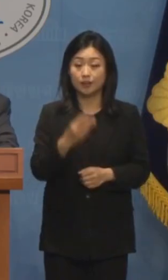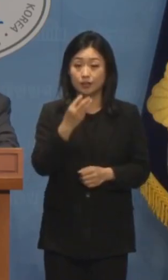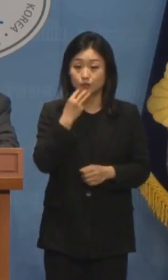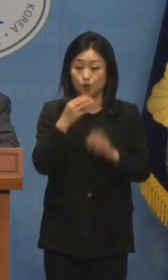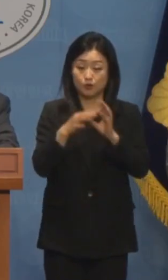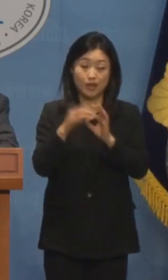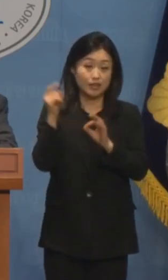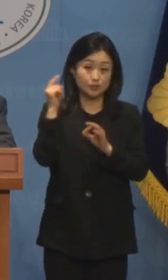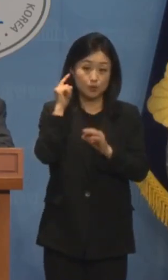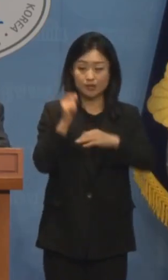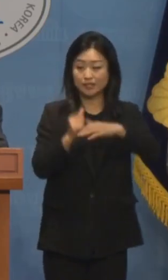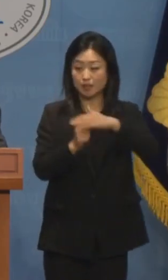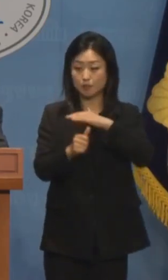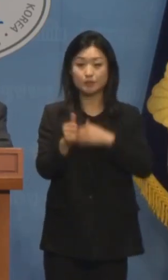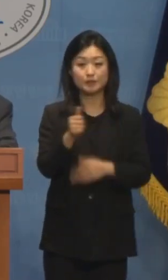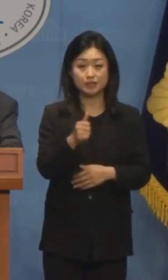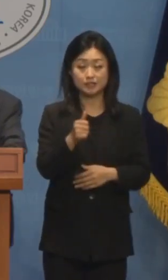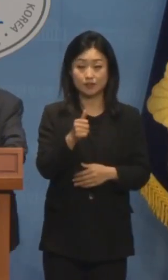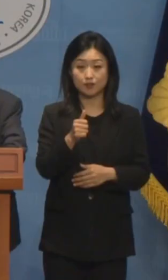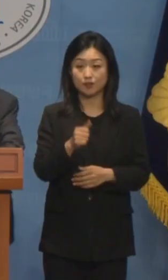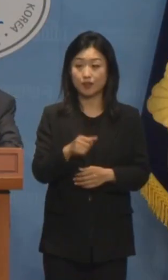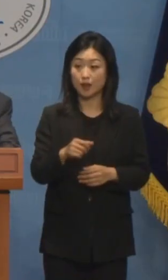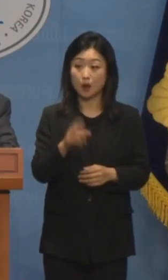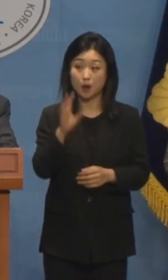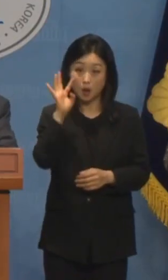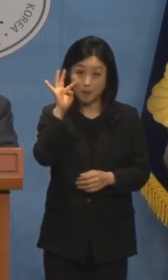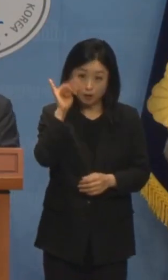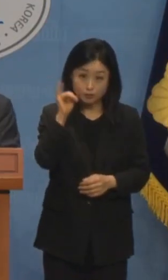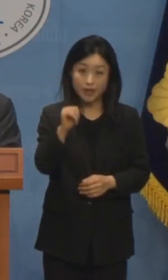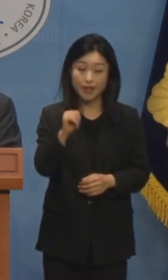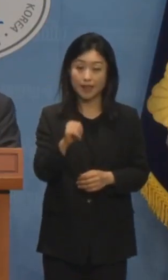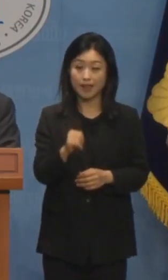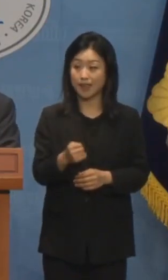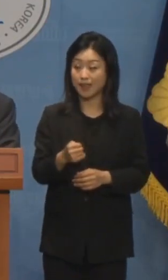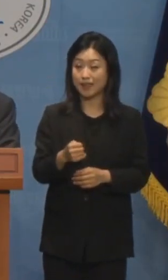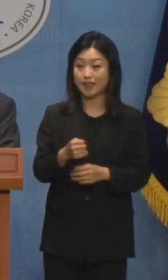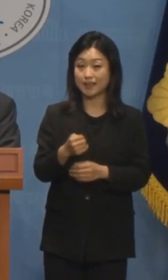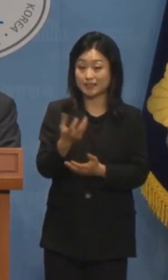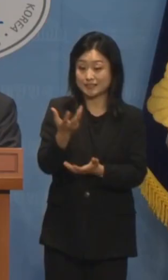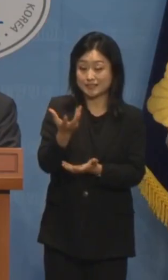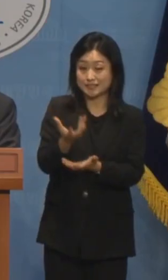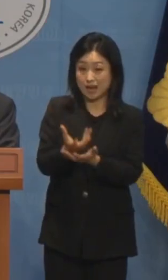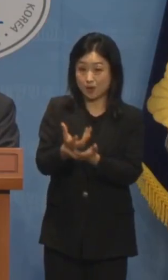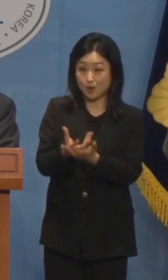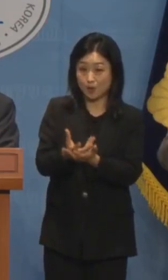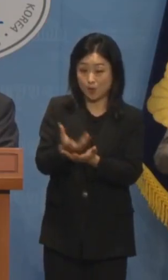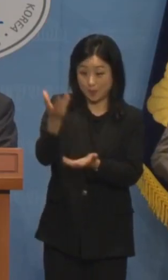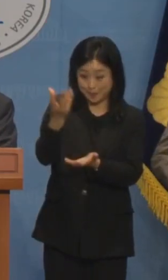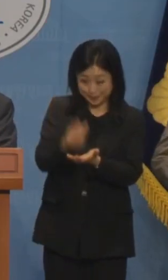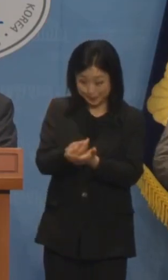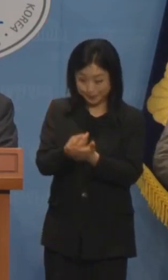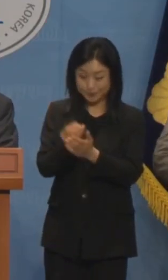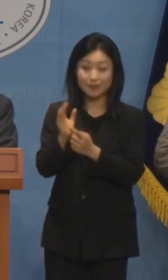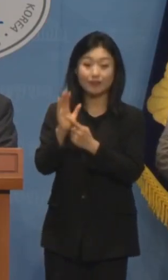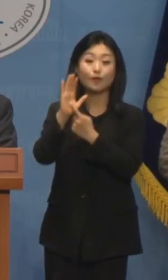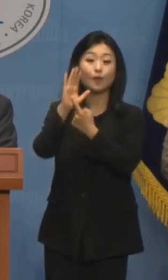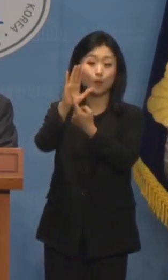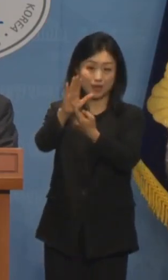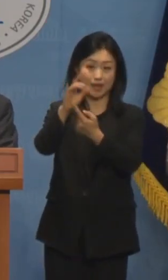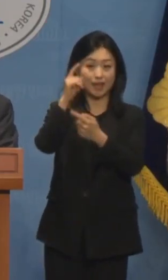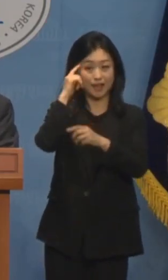서울의 소리 백운종 대표님께서 조만간 가지고 있는 자료를 공개할